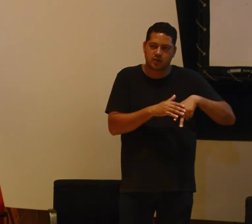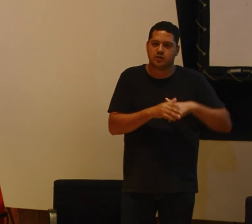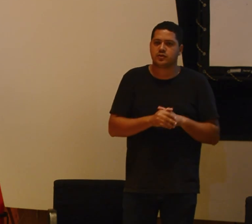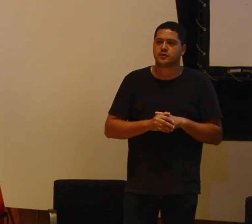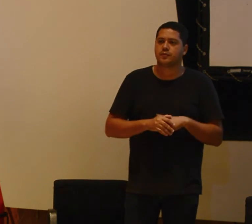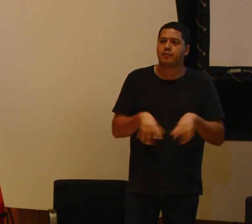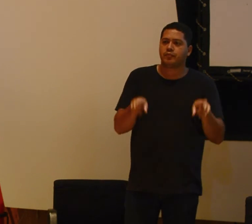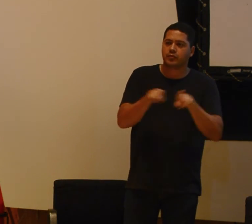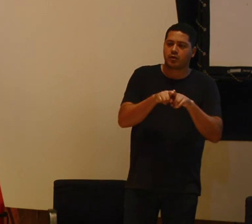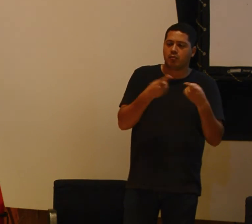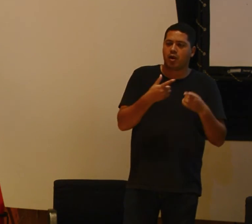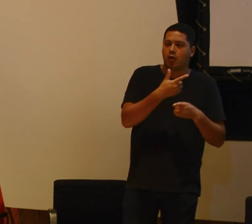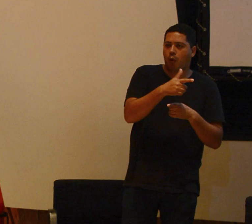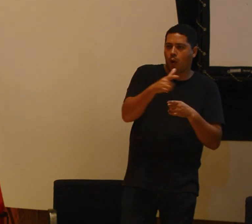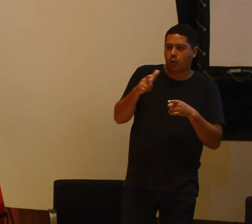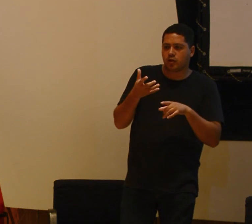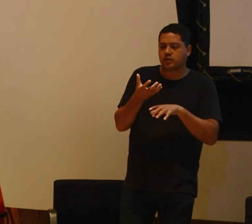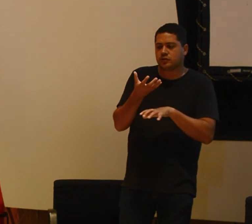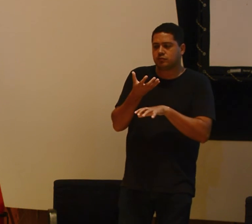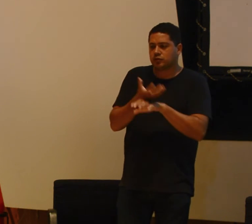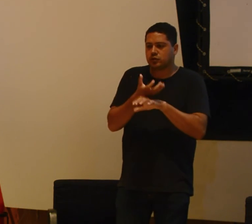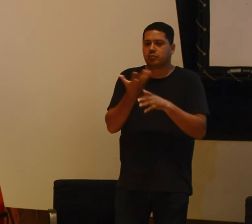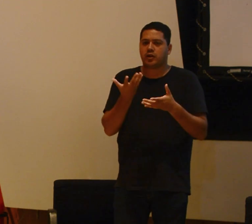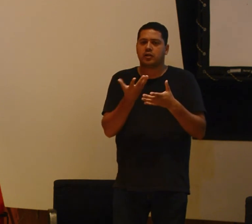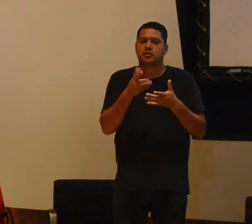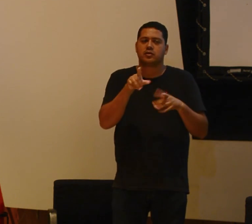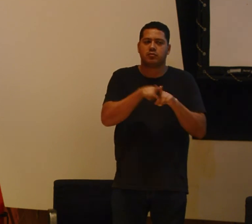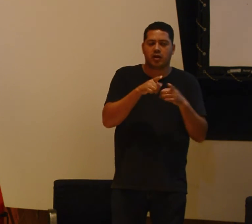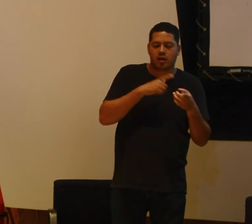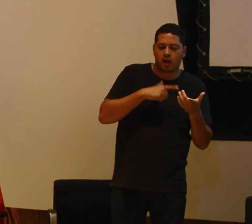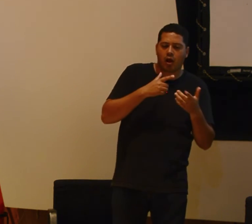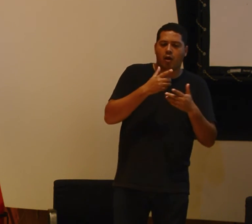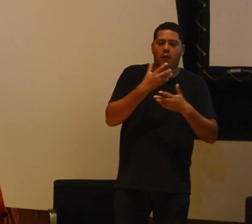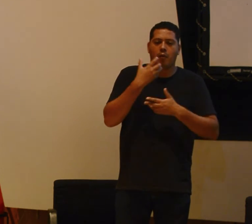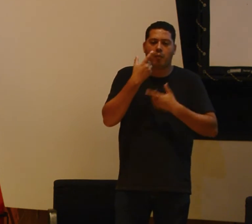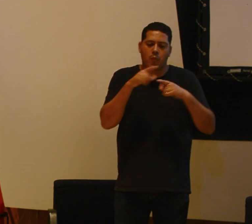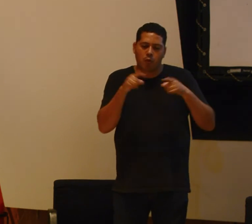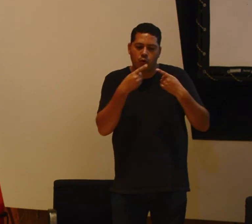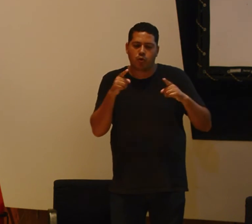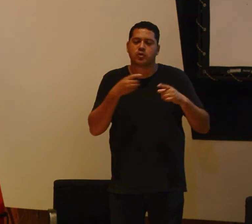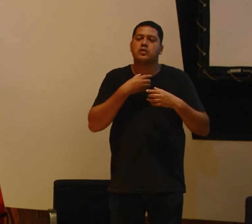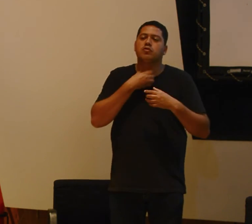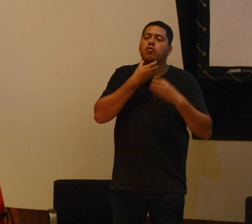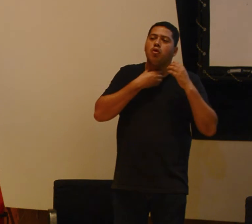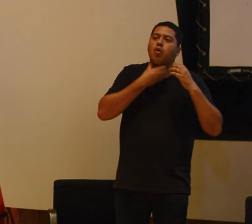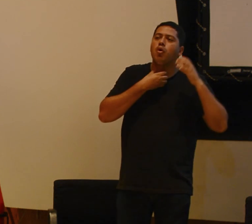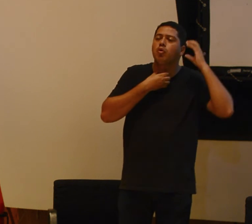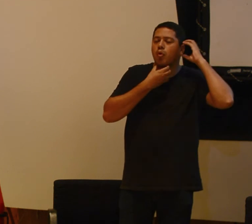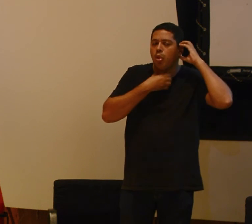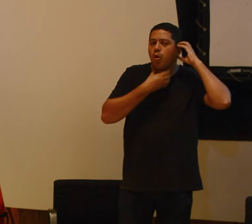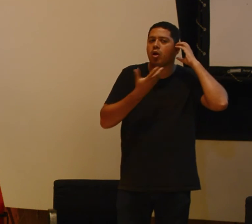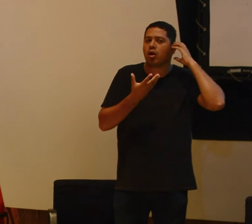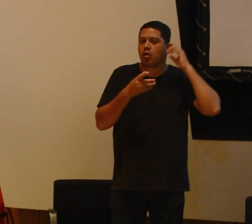a interdisciplinaridade entre as áreas aí da música, da fonoaudiologia, da otorrino, da psicologia, são